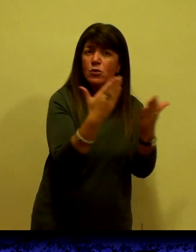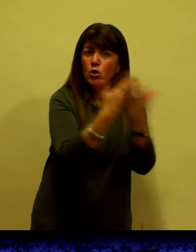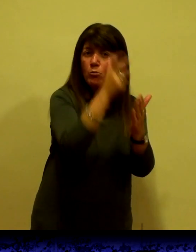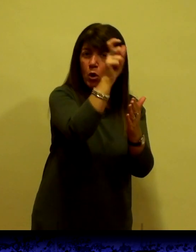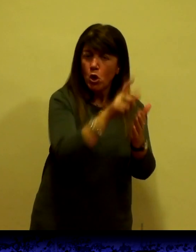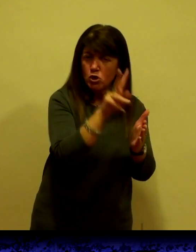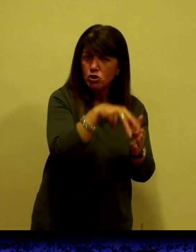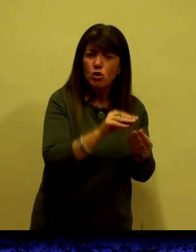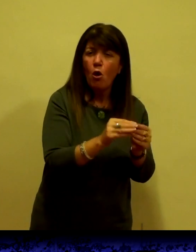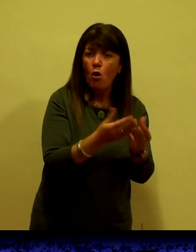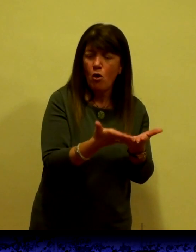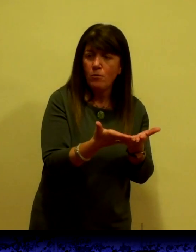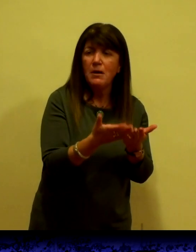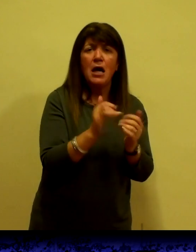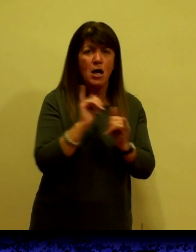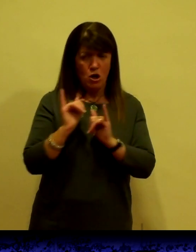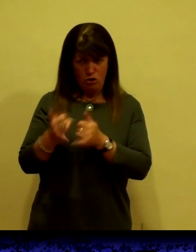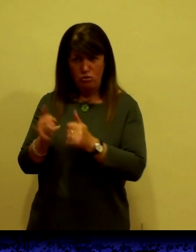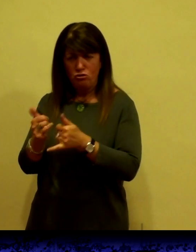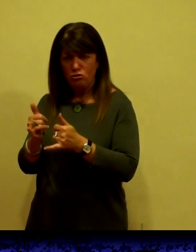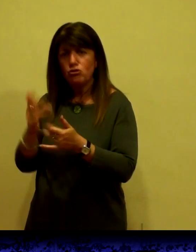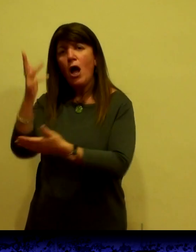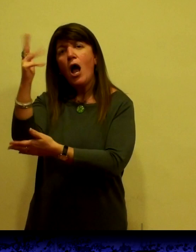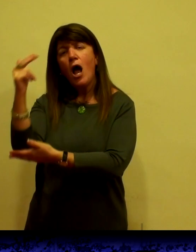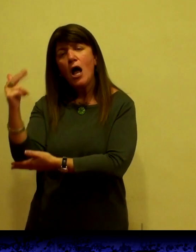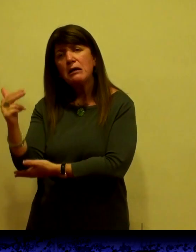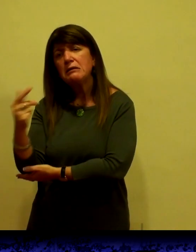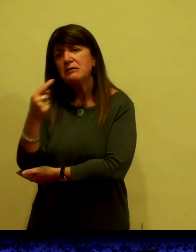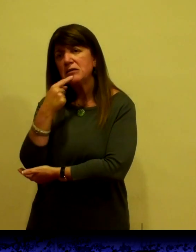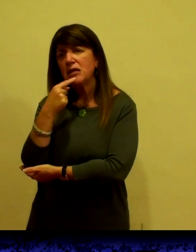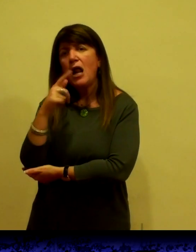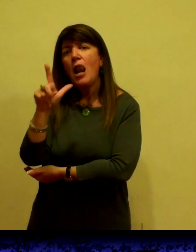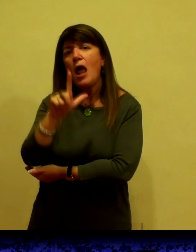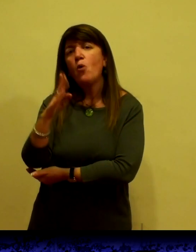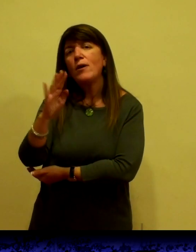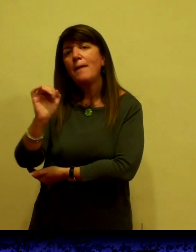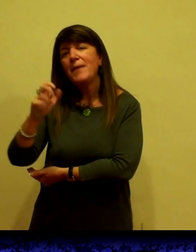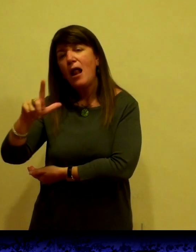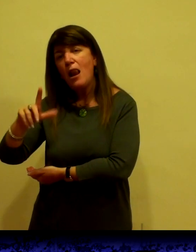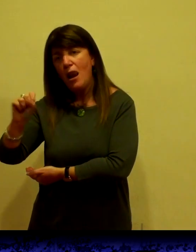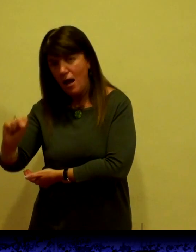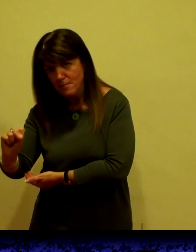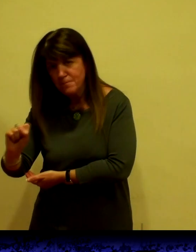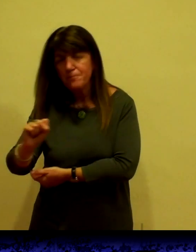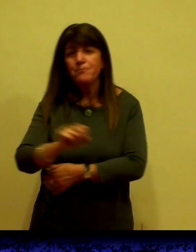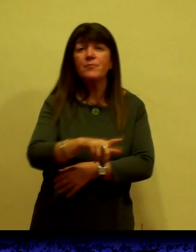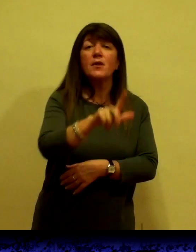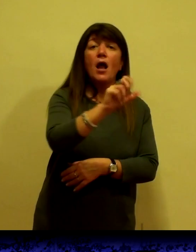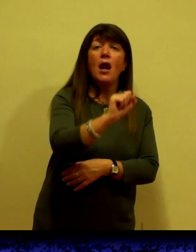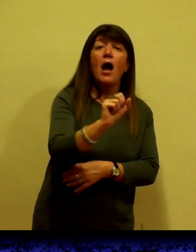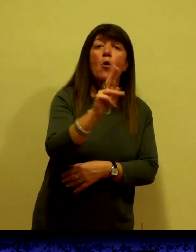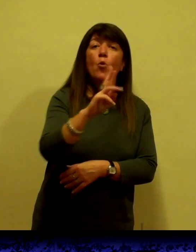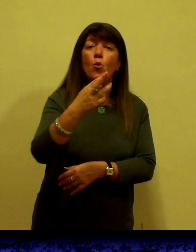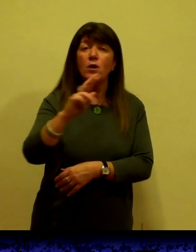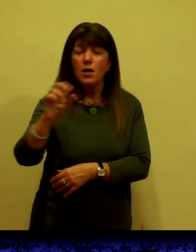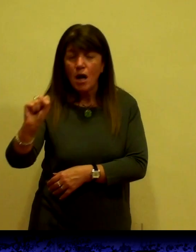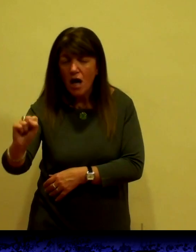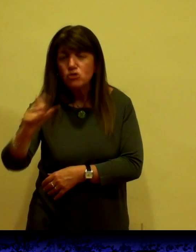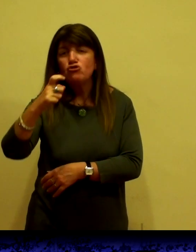tutto. Sì, gli artisti sono Laura Biella e Lia Cecchin, li nomino... in coppia, così